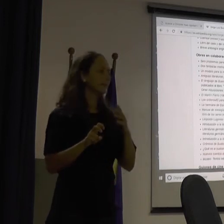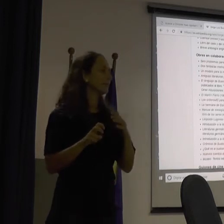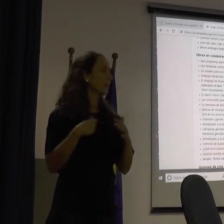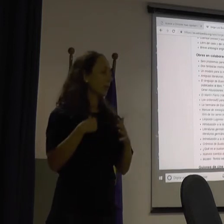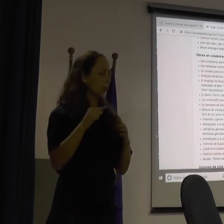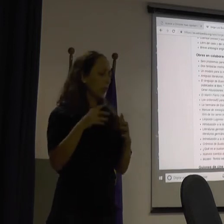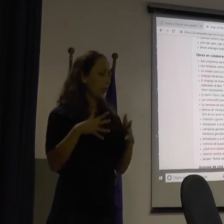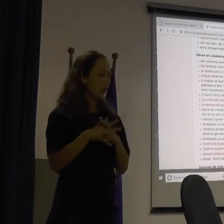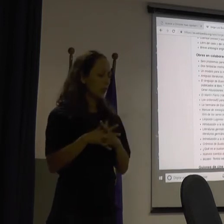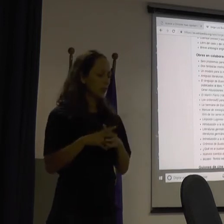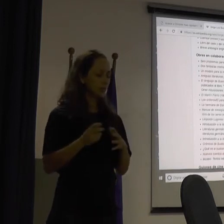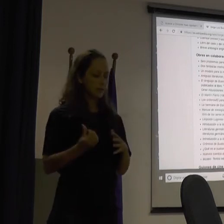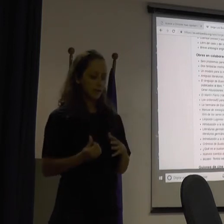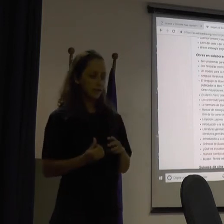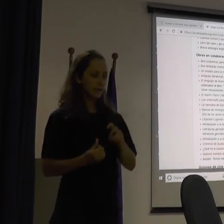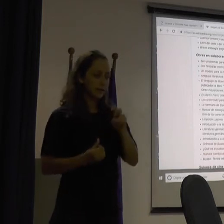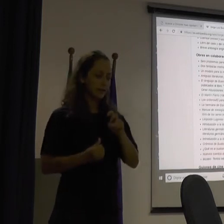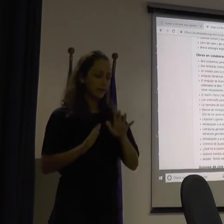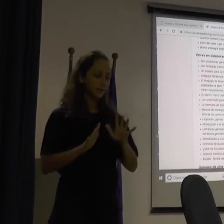sexta.